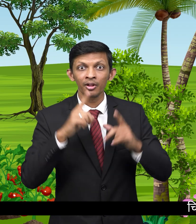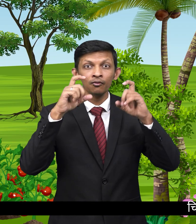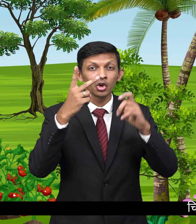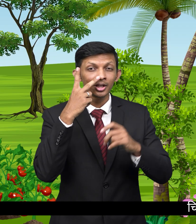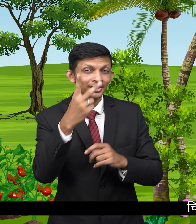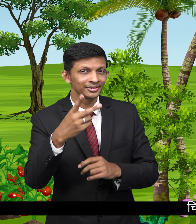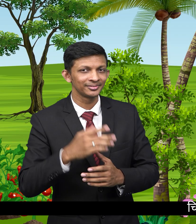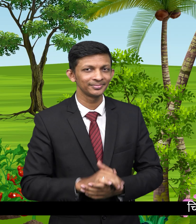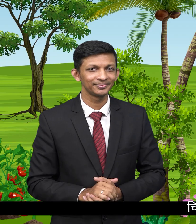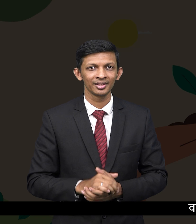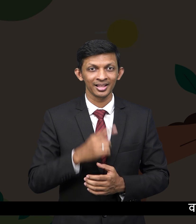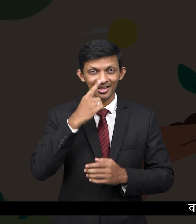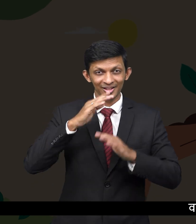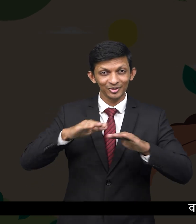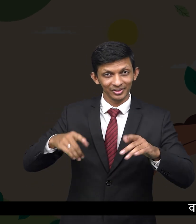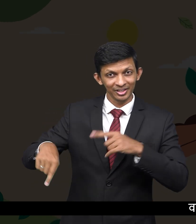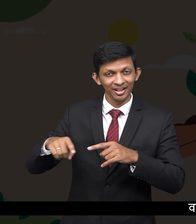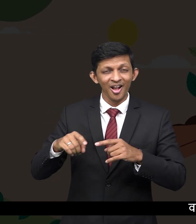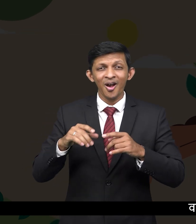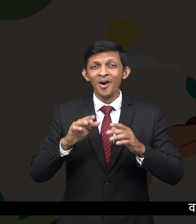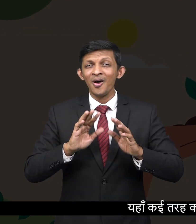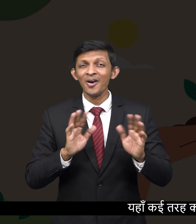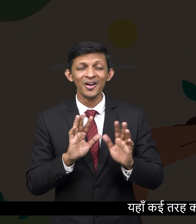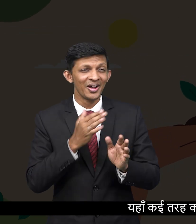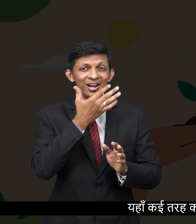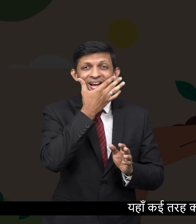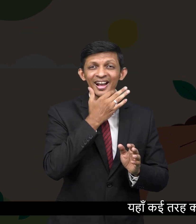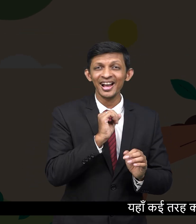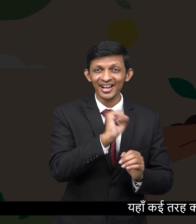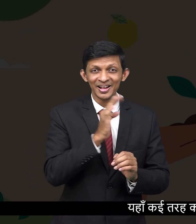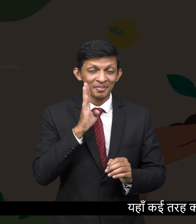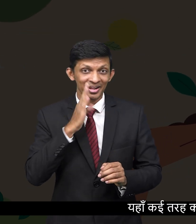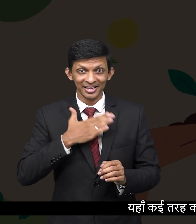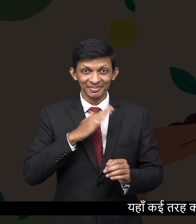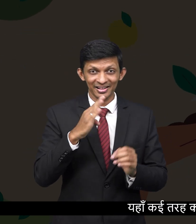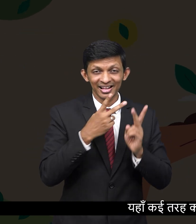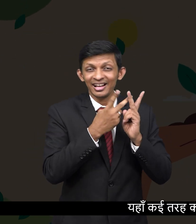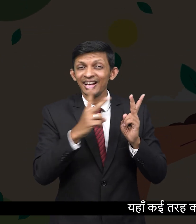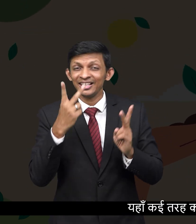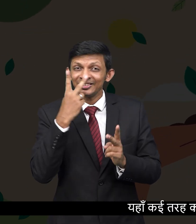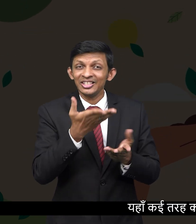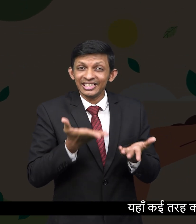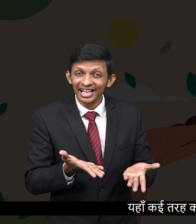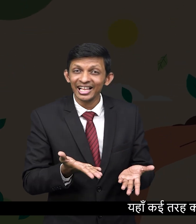चित्र देखें। वाह, यहाँ कई तरह की पत्तियां दिख रही है।